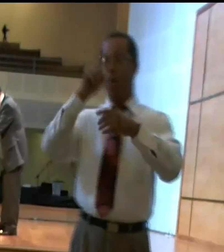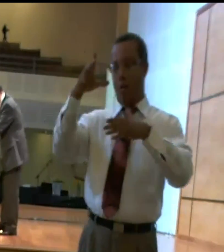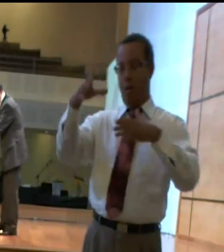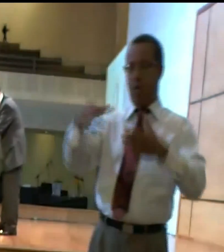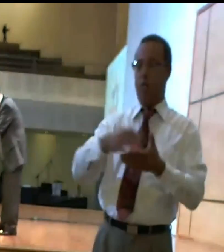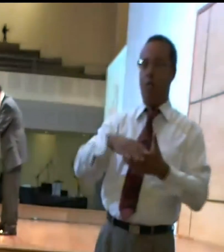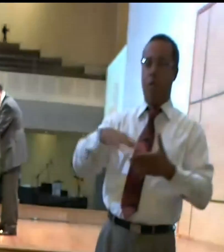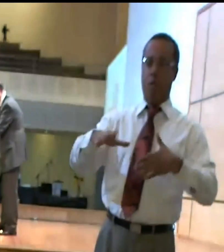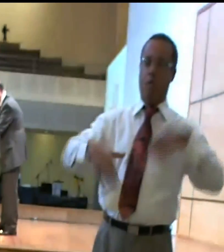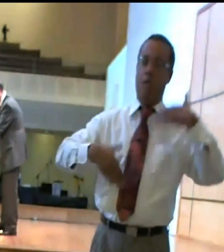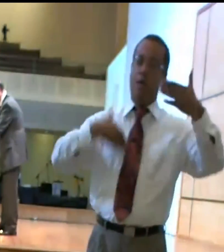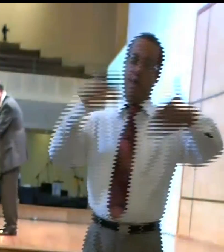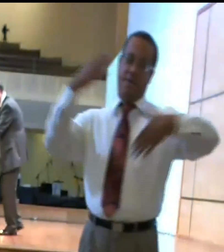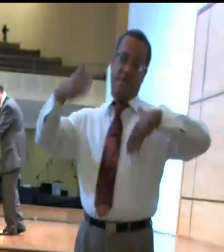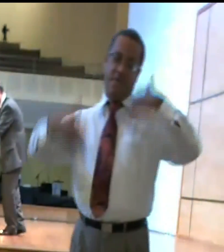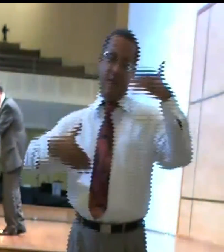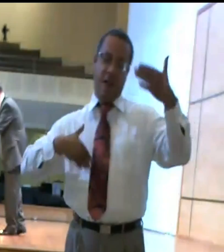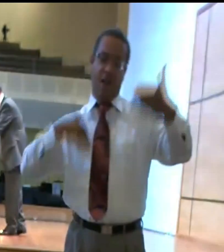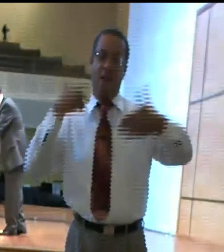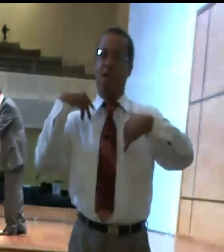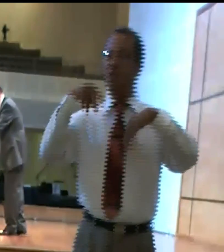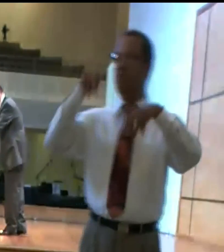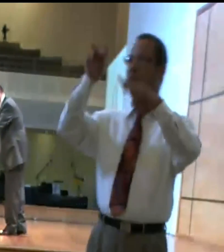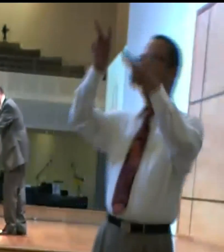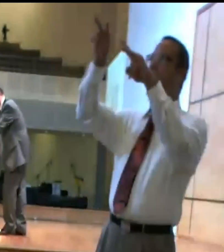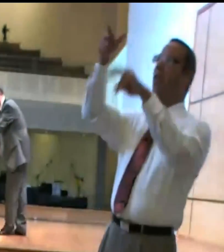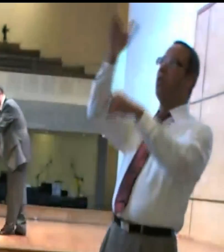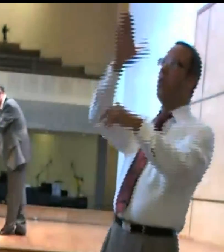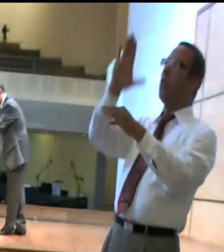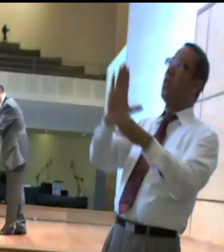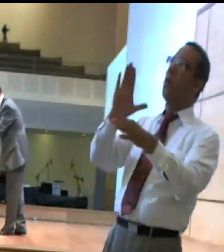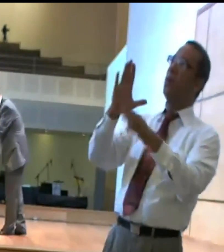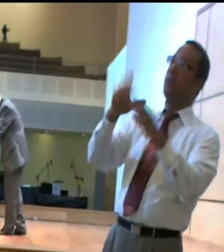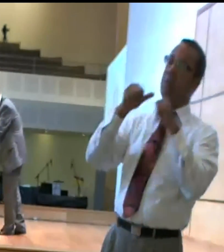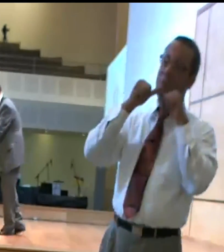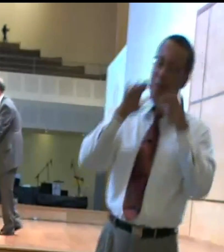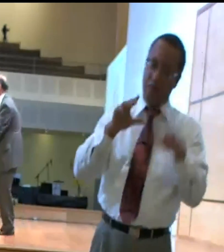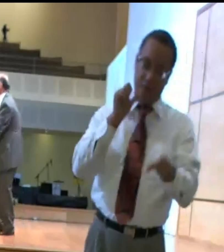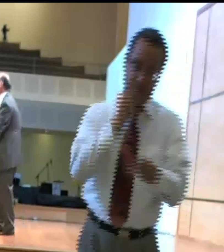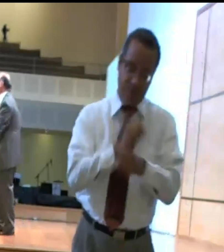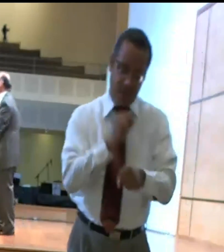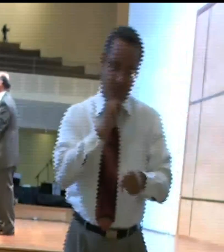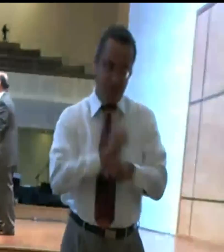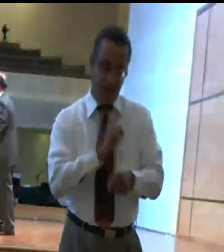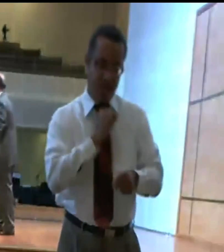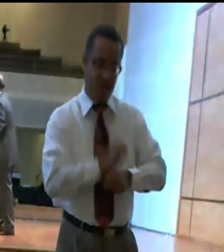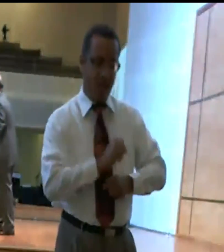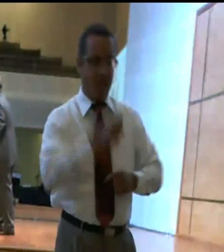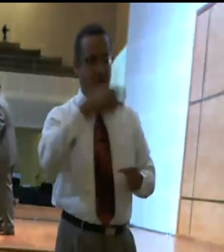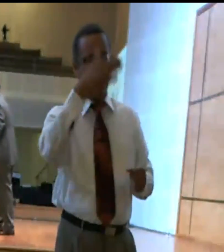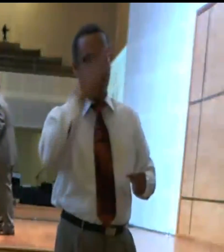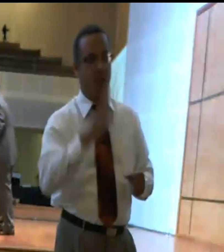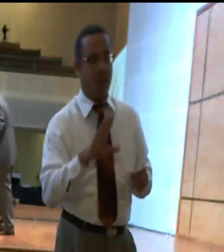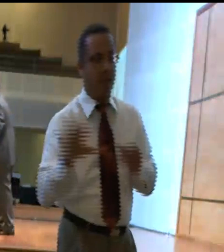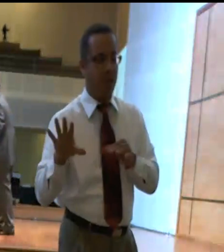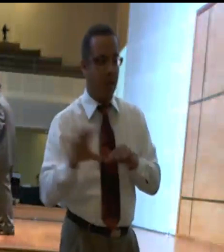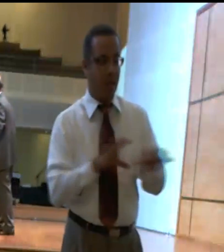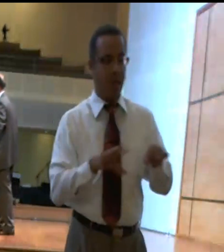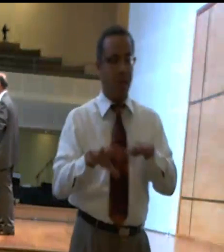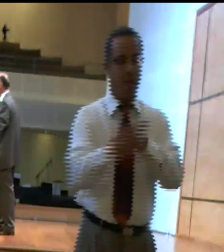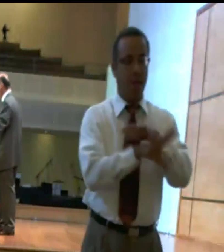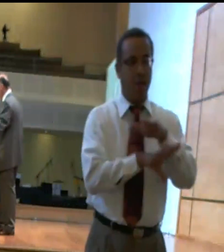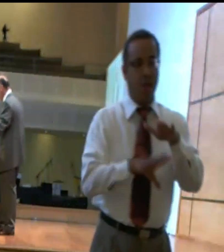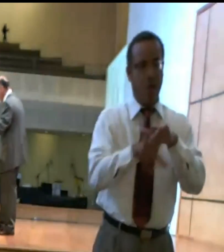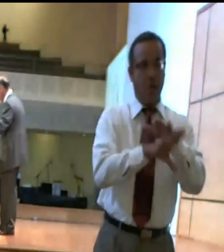coma y beba y se alegre, y que esto le quede de su trabajo los días de su vida que Dios le concede debajo del